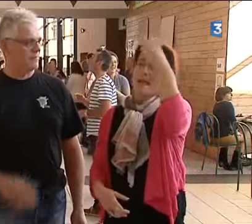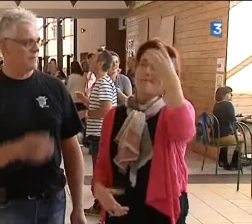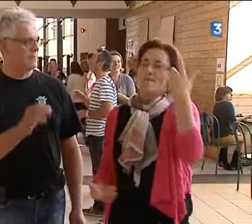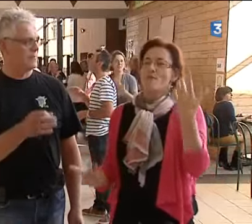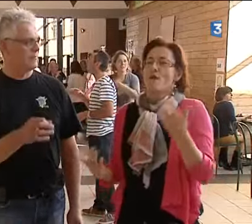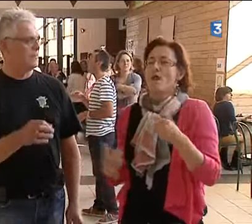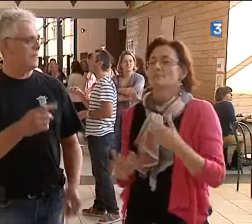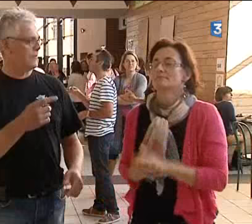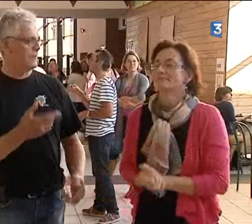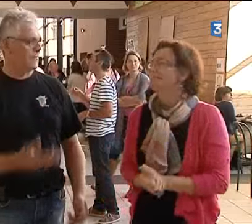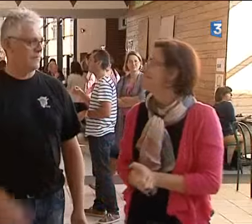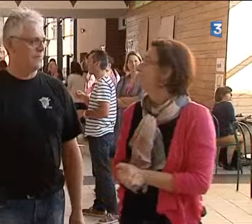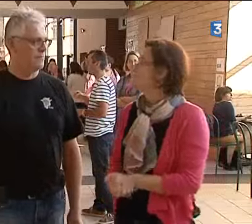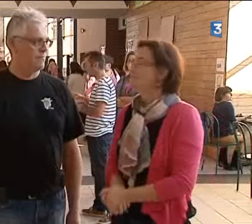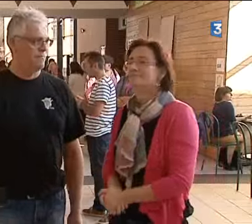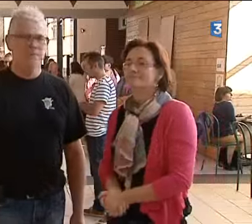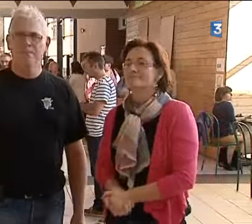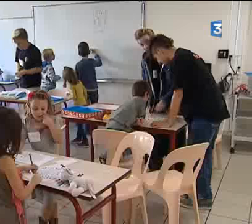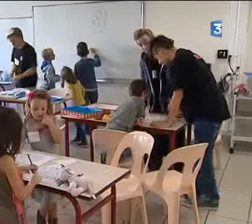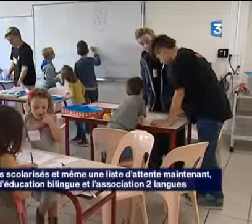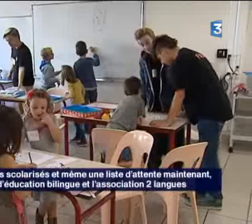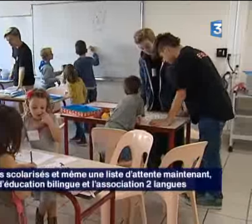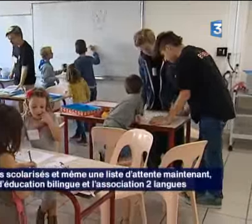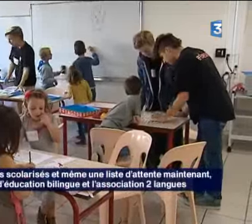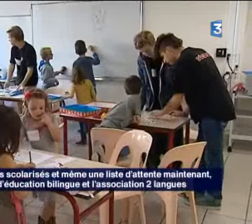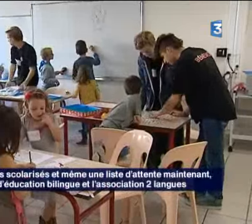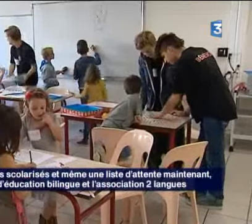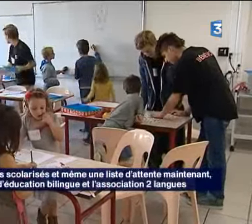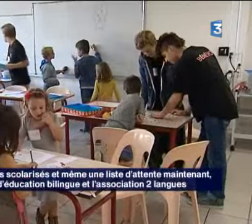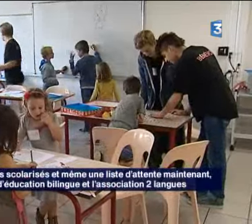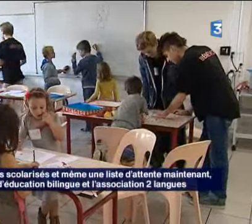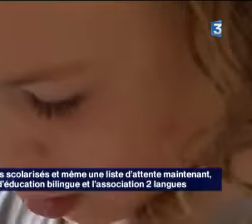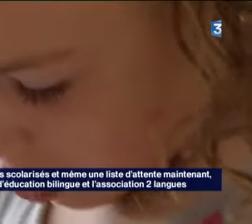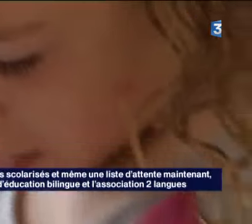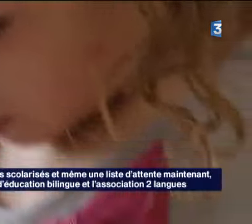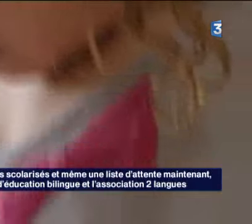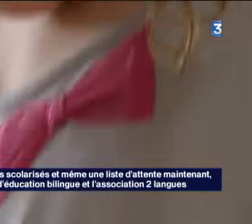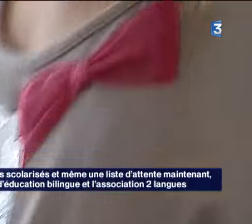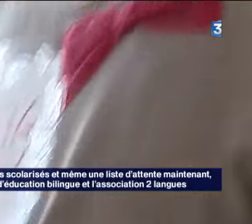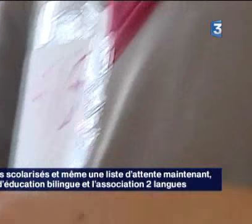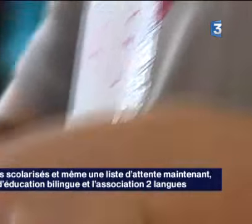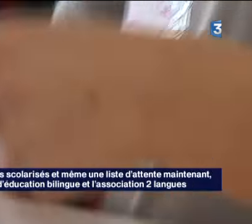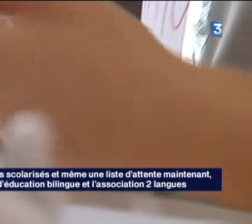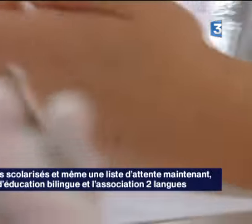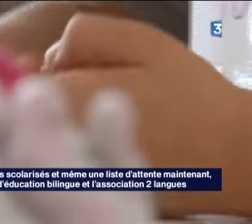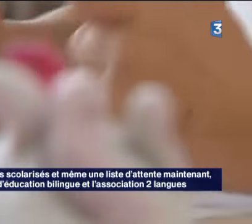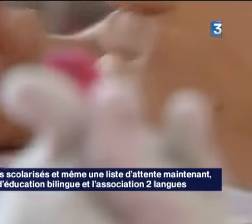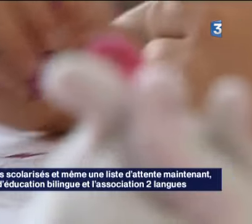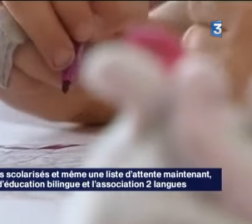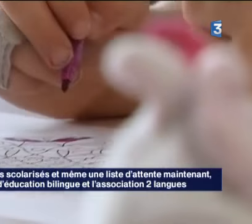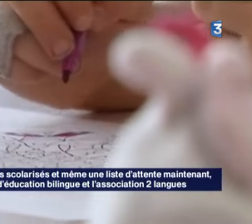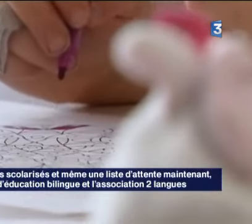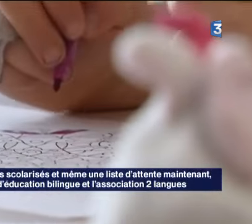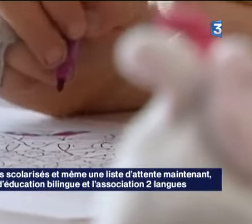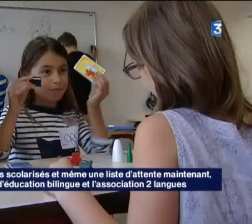du travail. Nous, maintenant, ça nous est égal. Notre objectif, c'est Clément aujourd'hui. 42 enfants sourds scolarisés et même une liste d'attente maintenant. Le